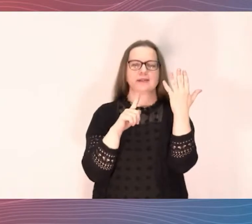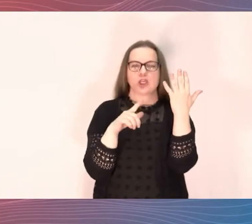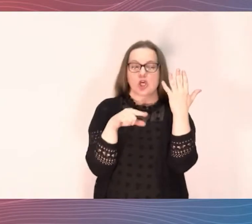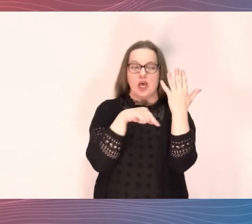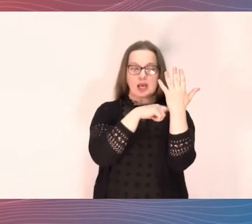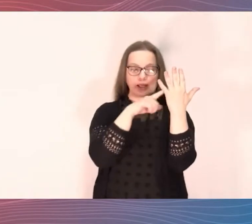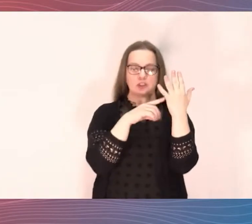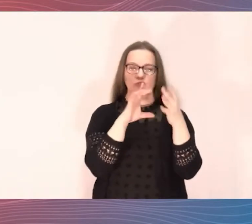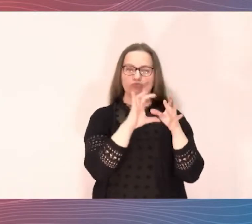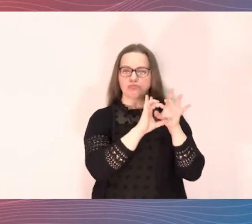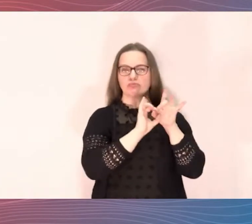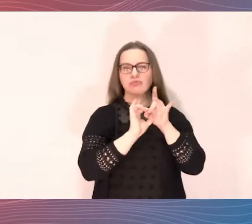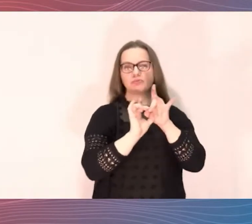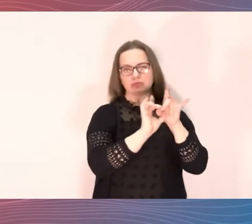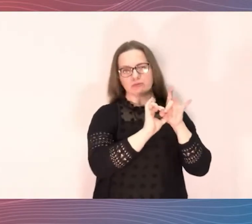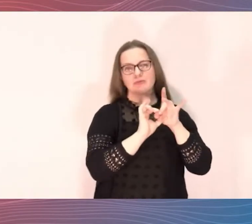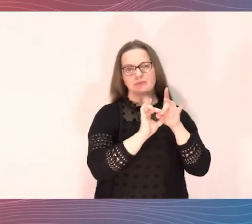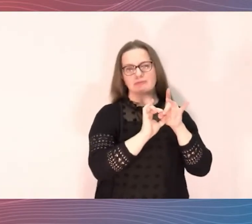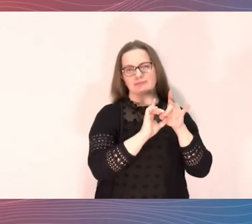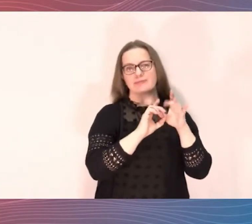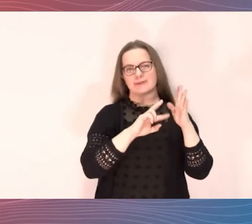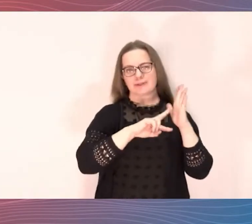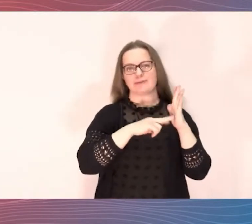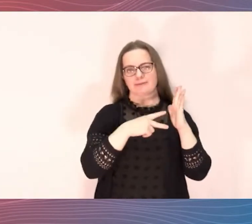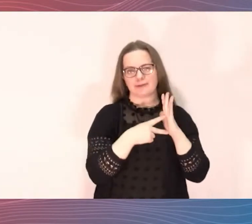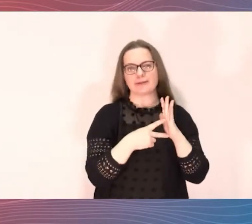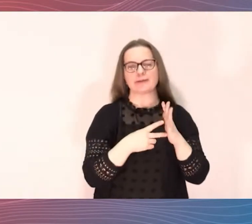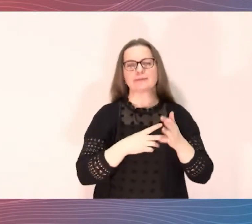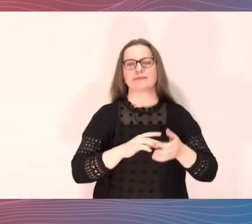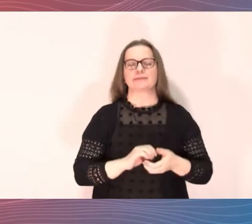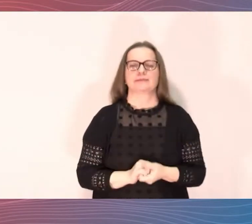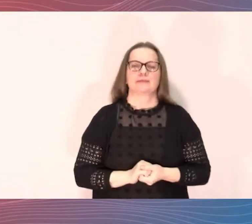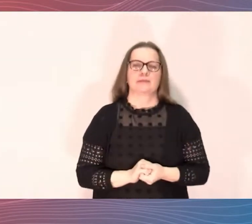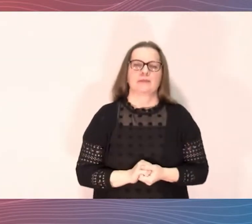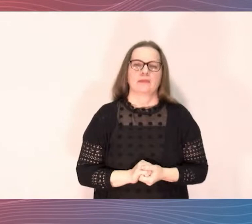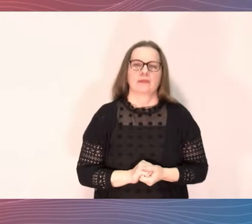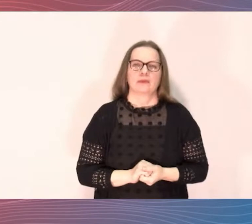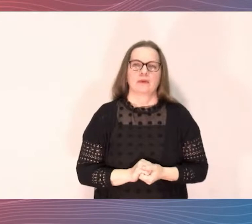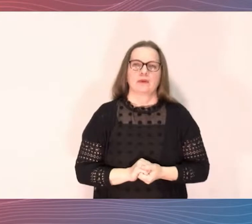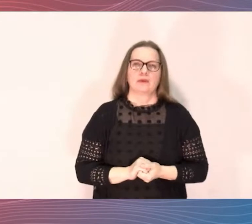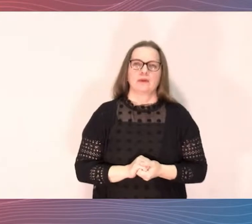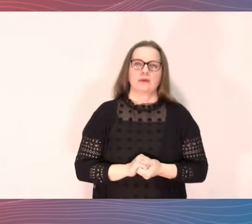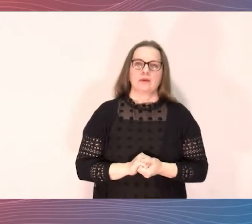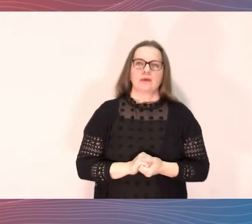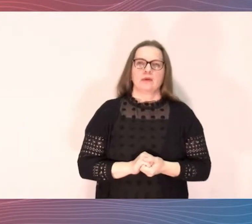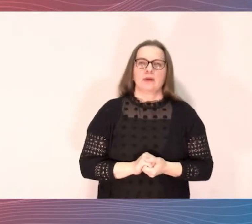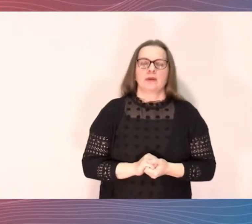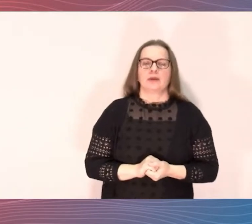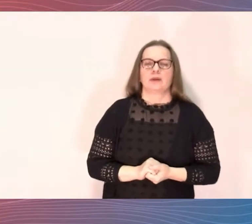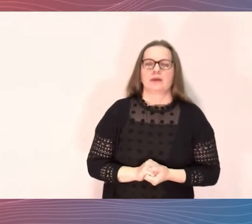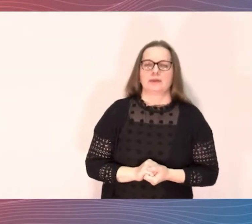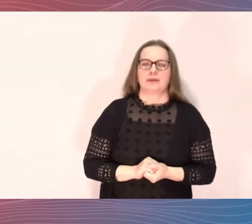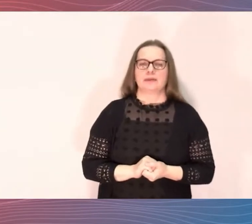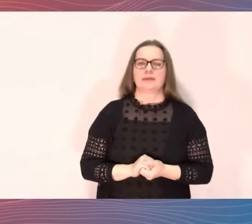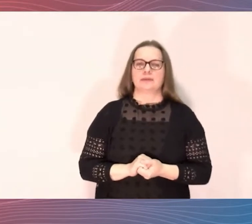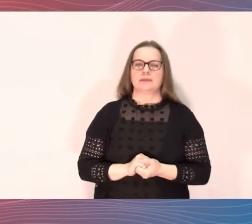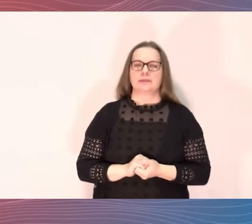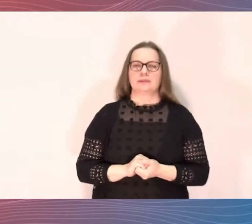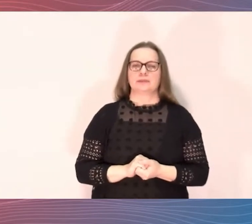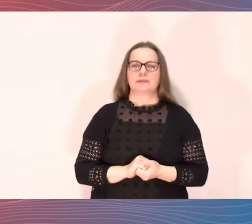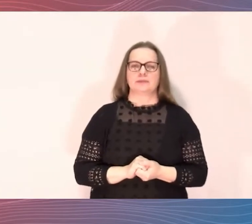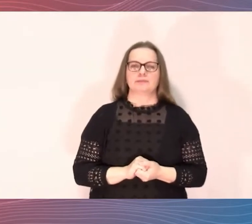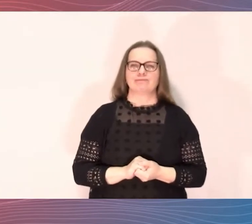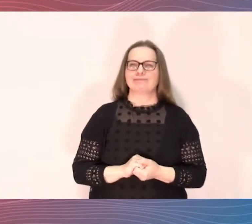Filho. É ou não é? Aliás, inerente no Pai, através do Filho. É